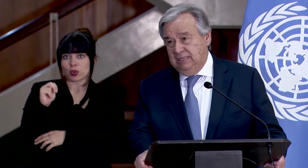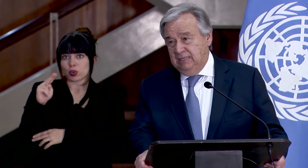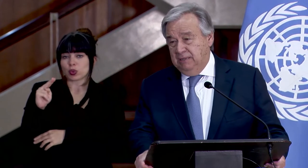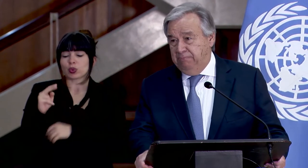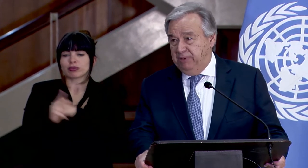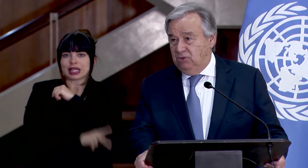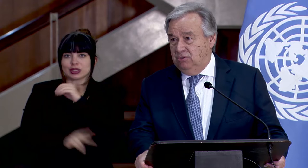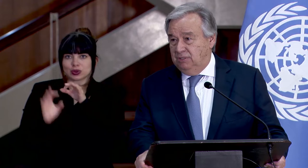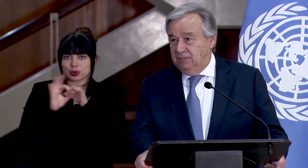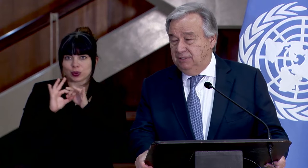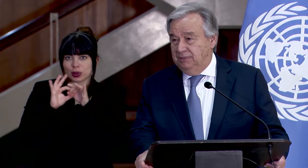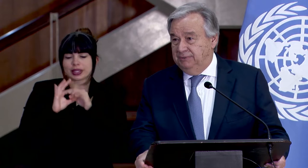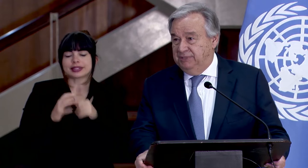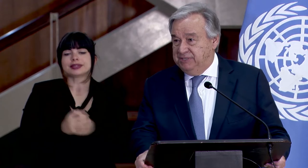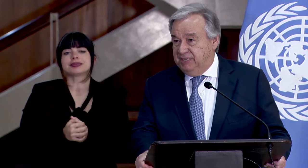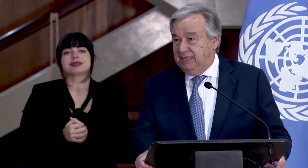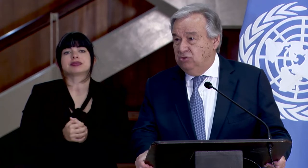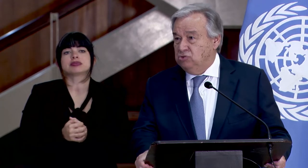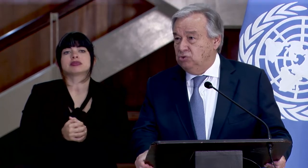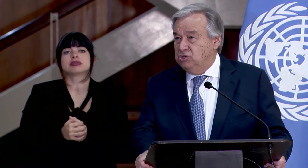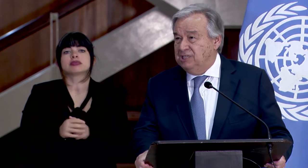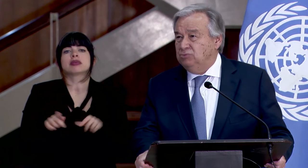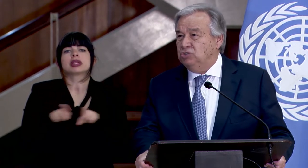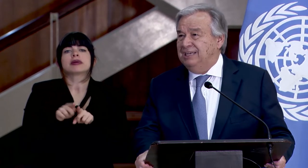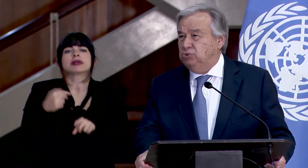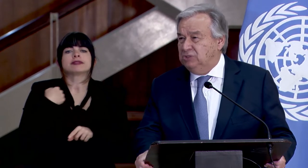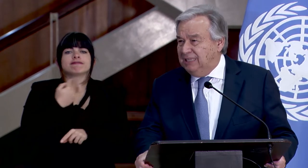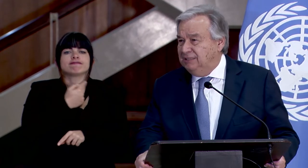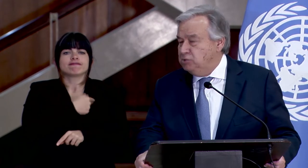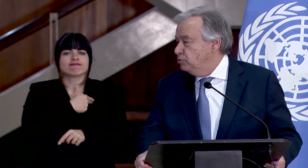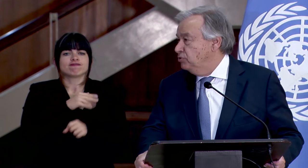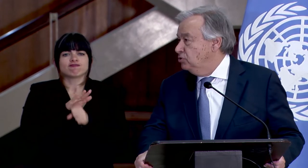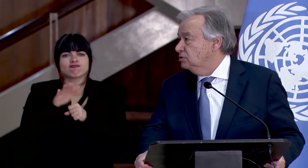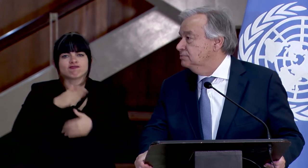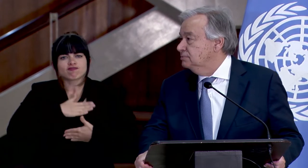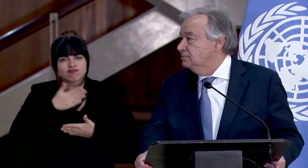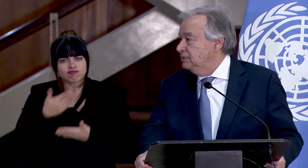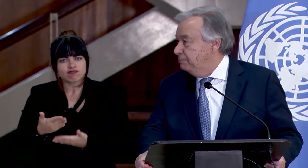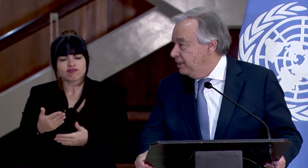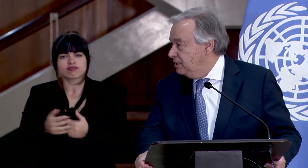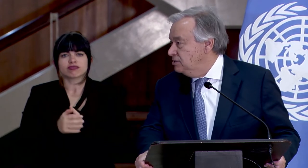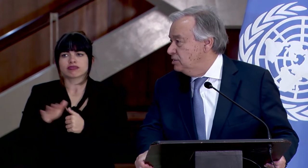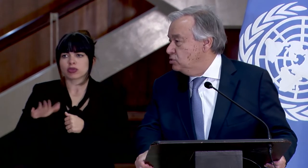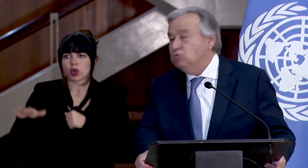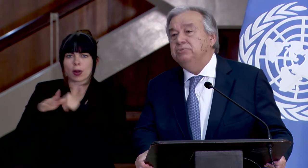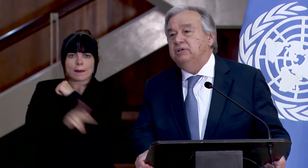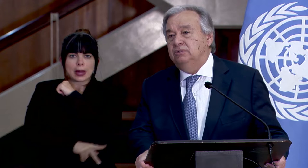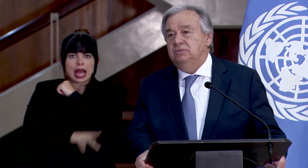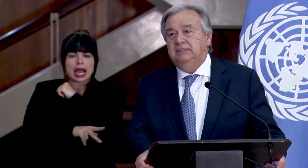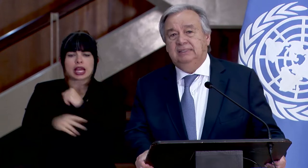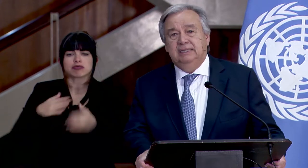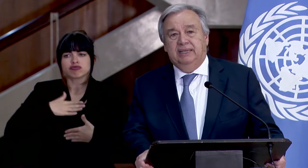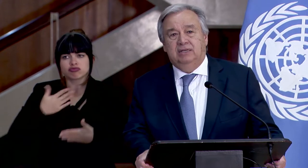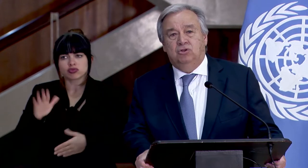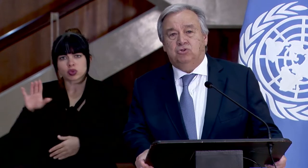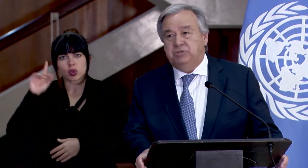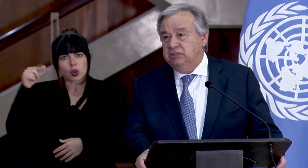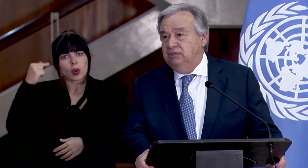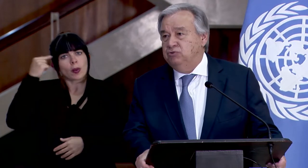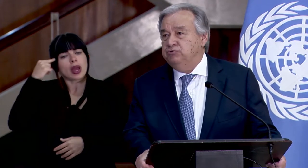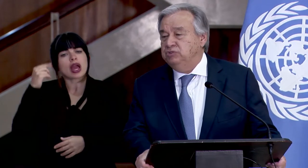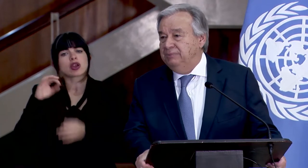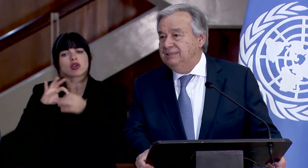Unidas, pero decir que nosotros estamos a total disposición del país y de su gobierno en